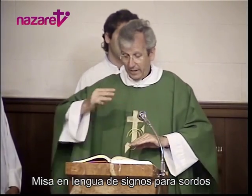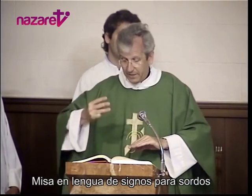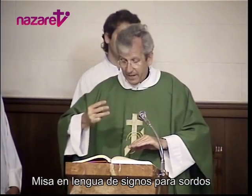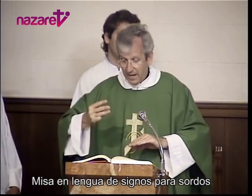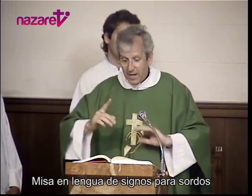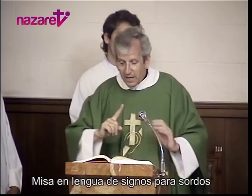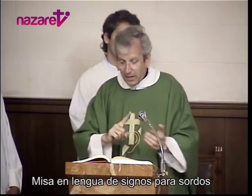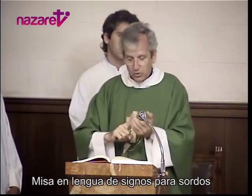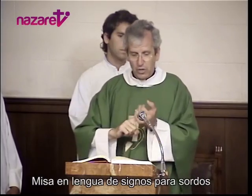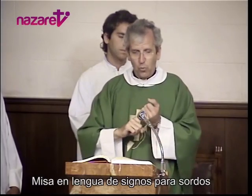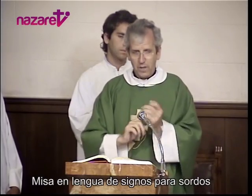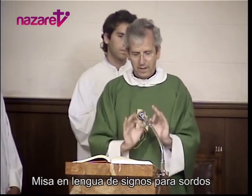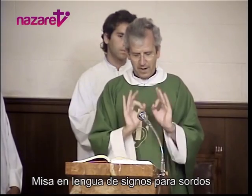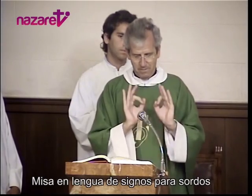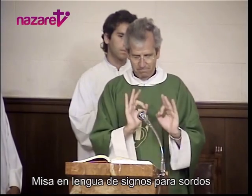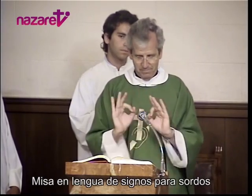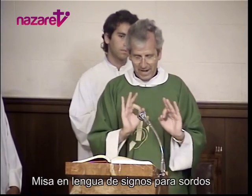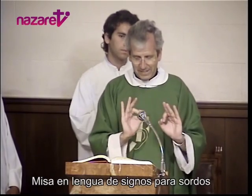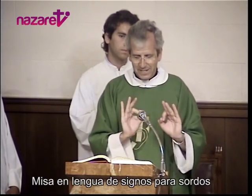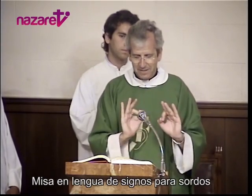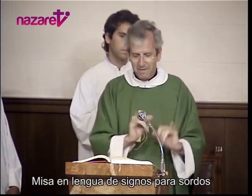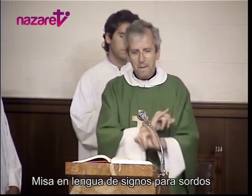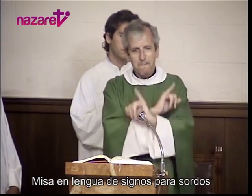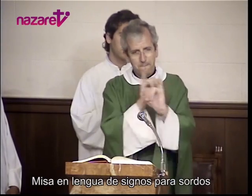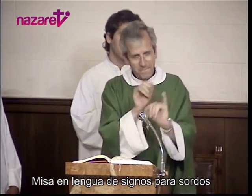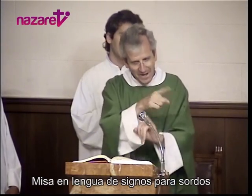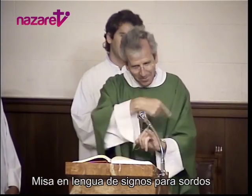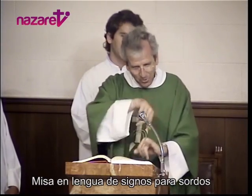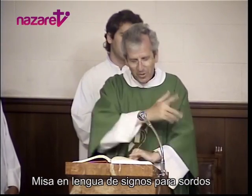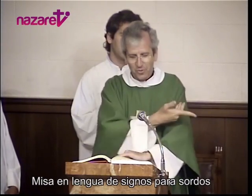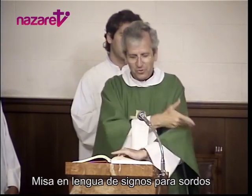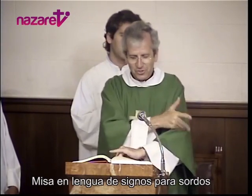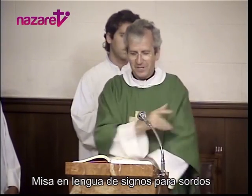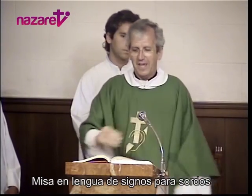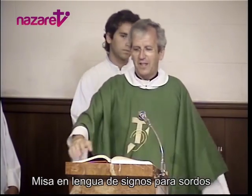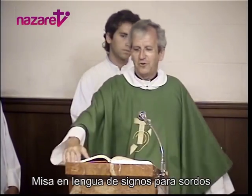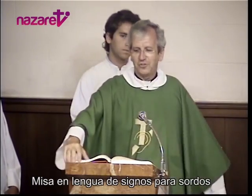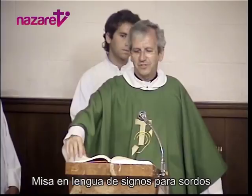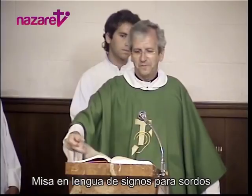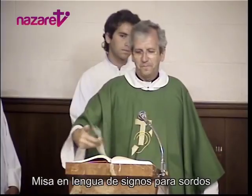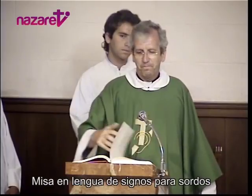tercera y los encuentra así, bienaventurados ellos.